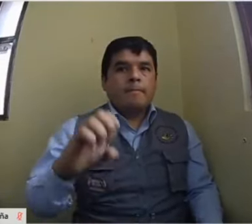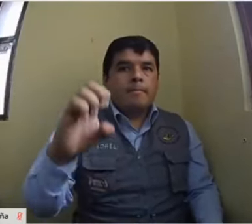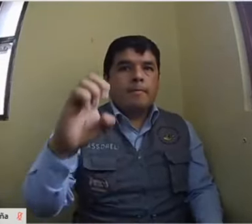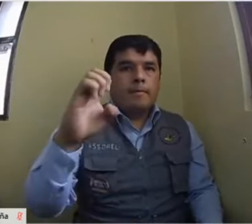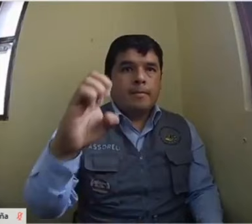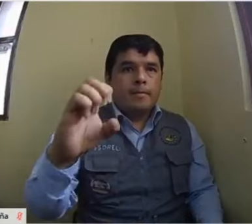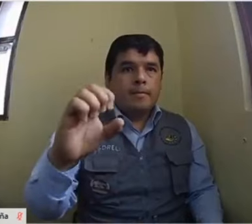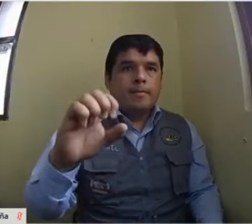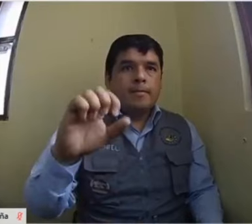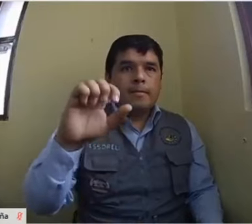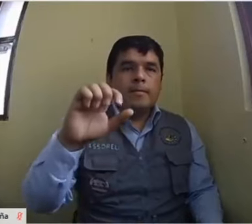Ellas,